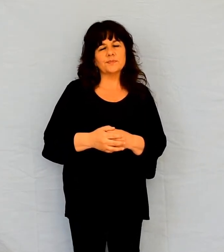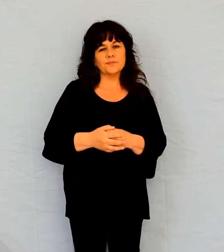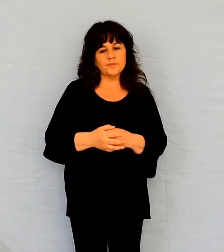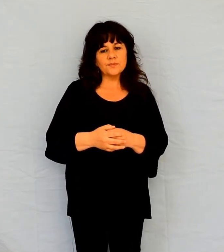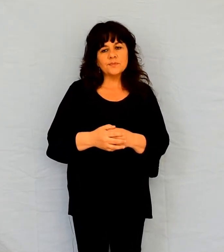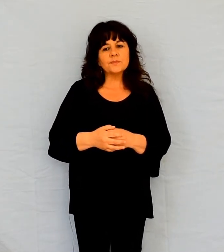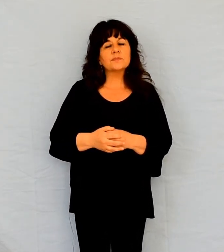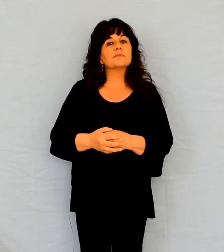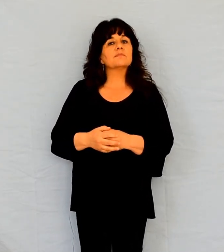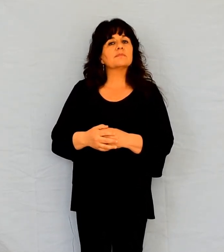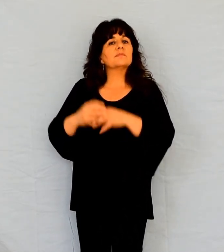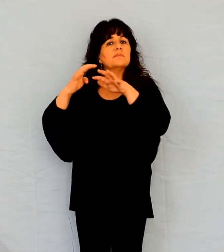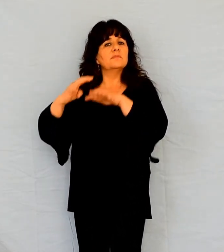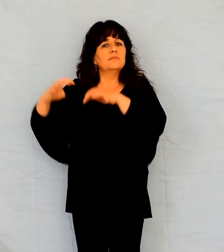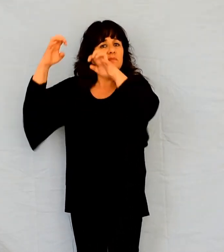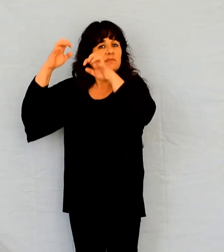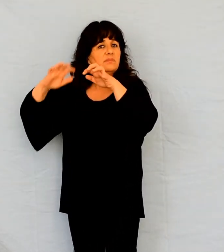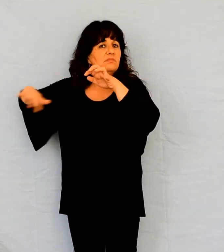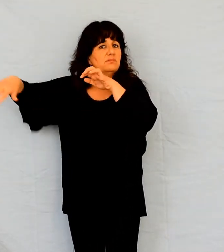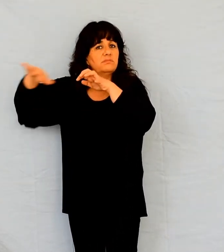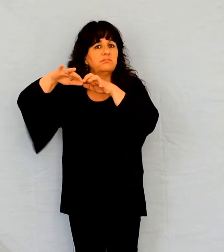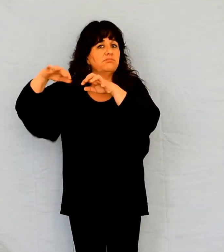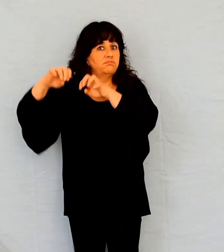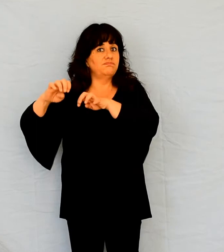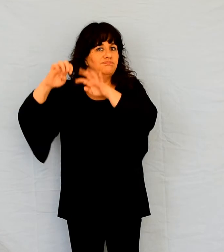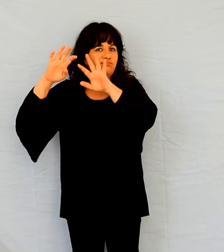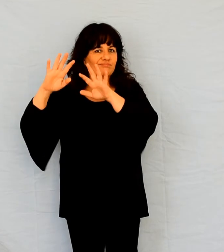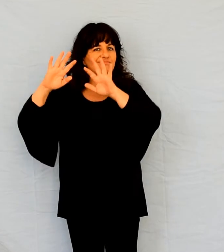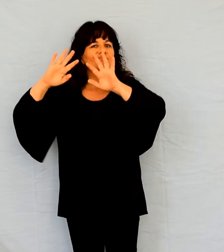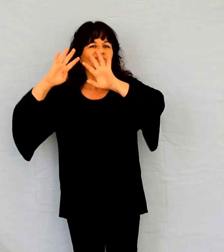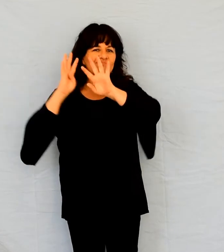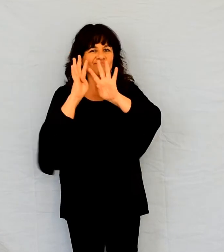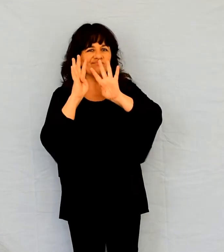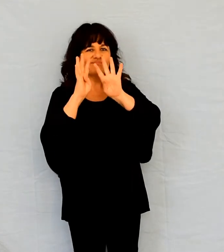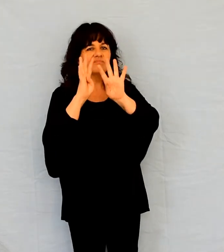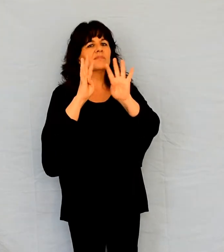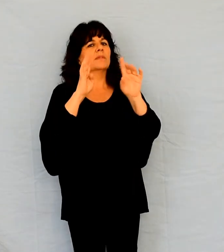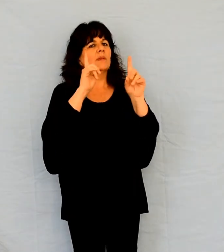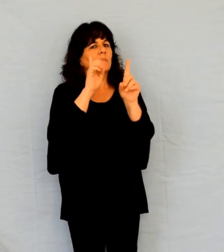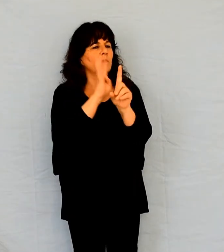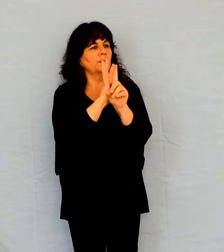L'assemblée tout entière se leva, et on l'amena chez Pilate.